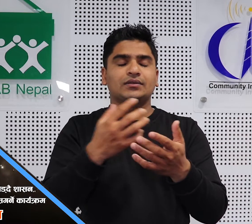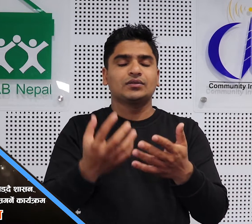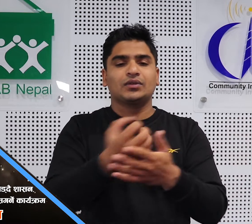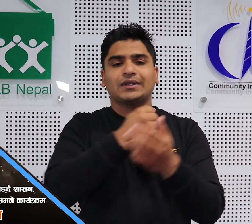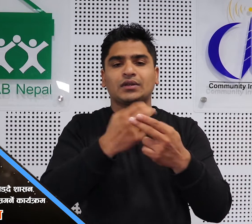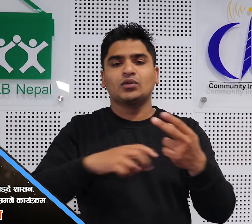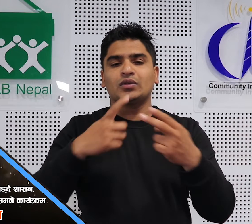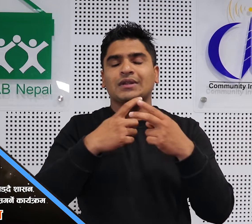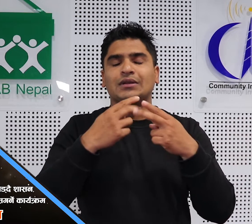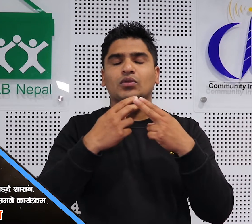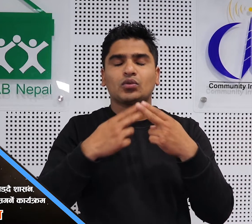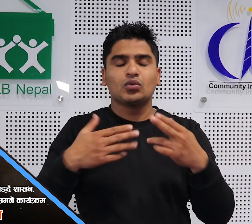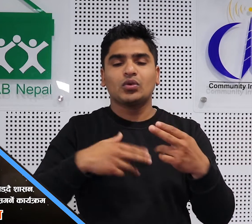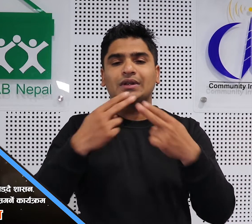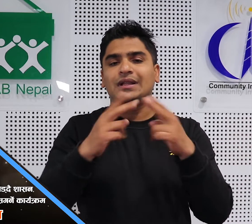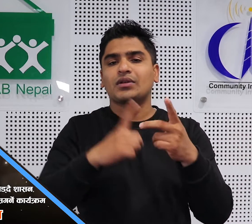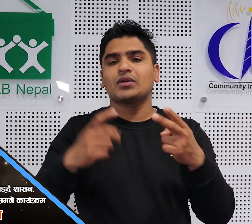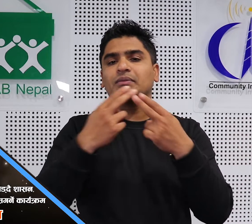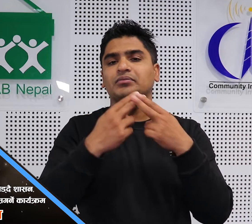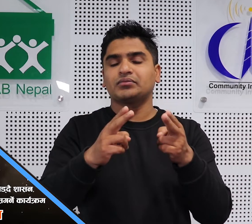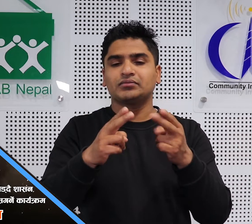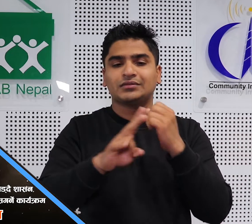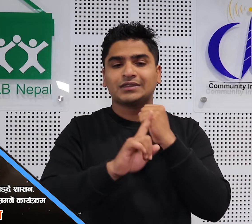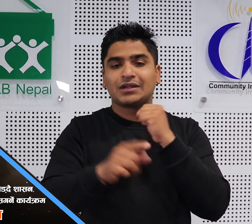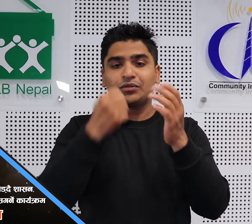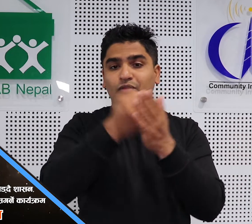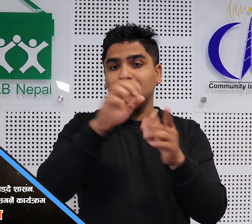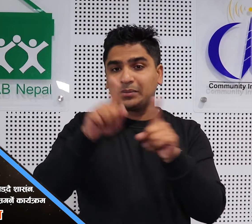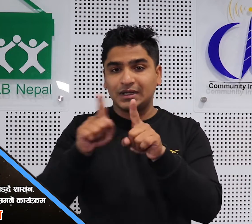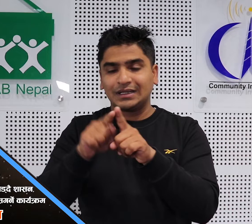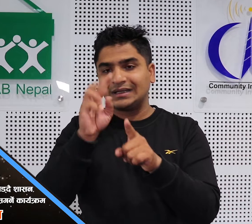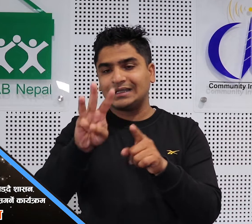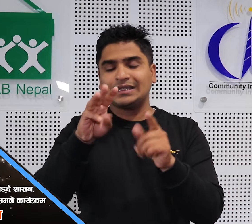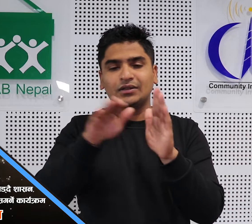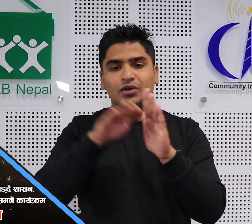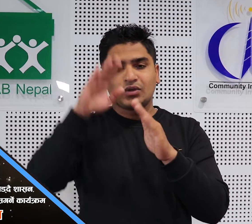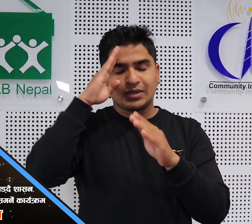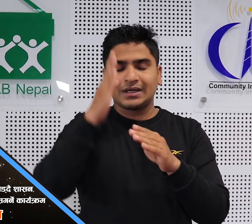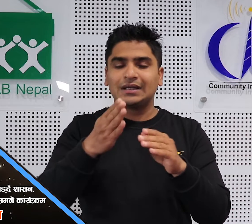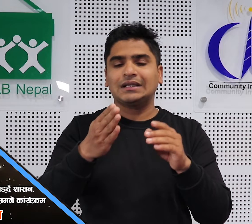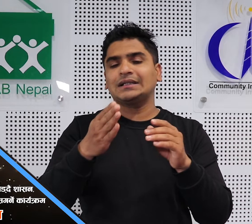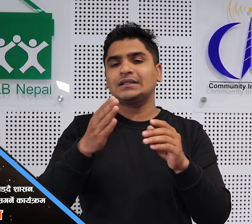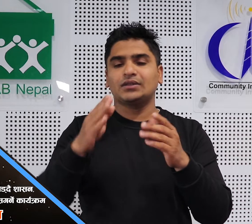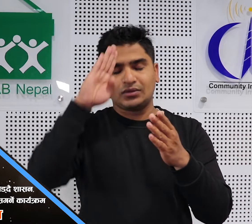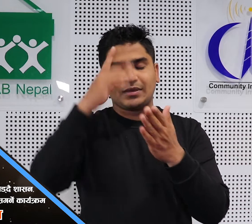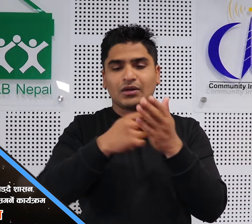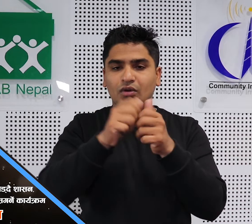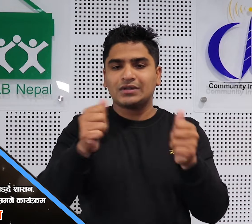शासन प्रणालीमा गएपछि तीनै तहको सरकारले आफ्नो जिम्मेवारी र कार्यक्षेत्र संविधान अनुरूप पाएका छन्, तर